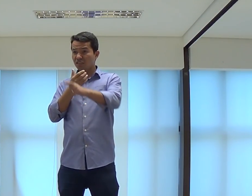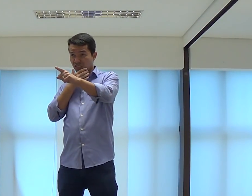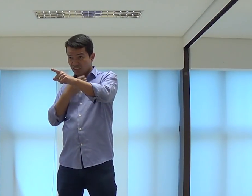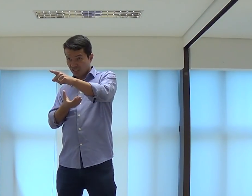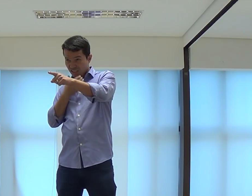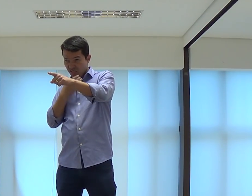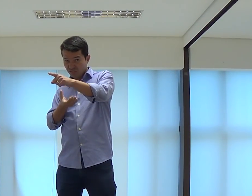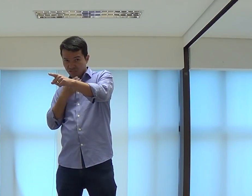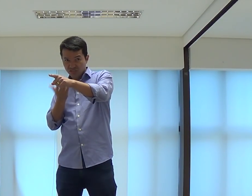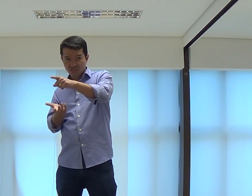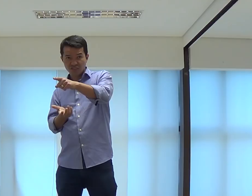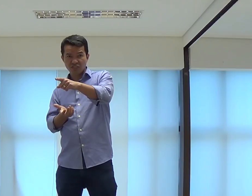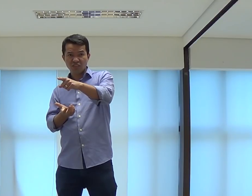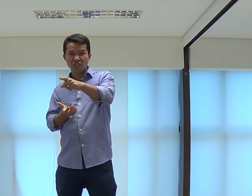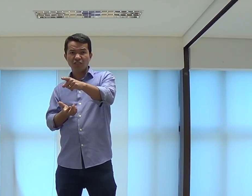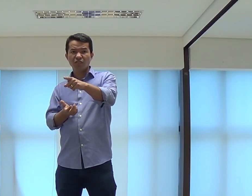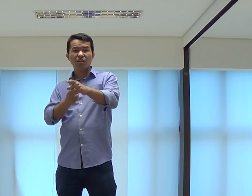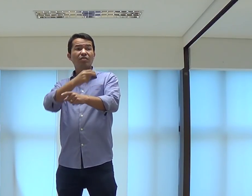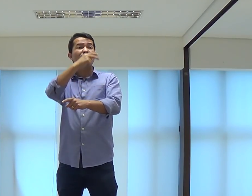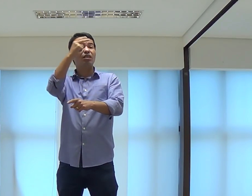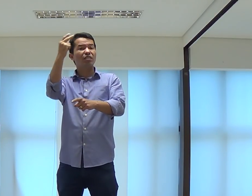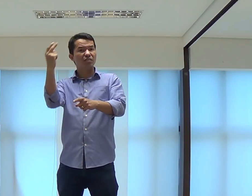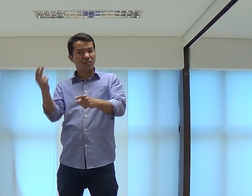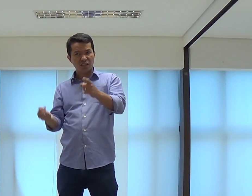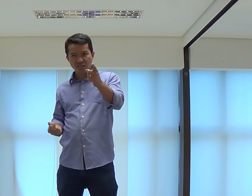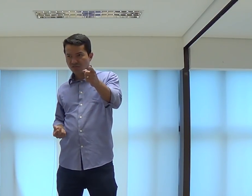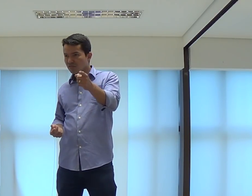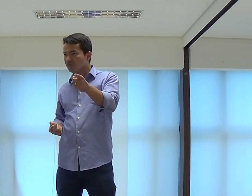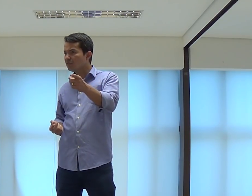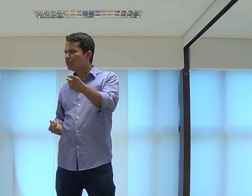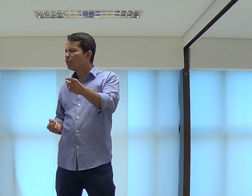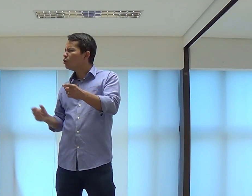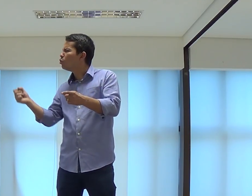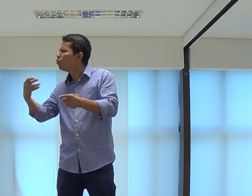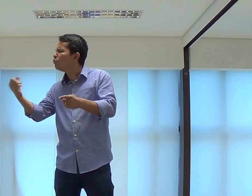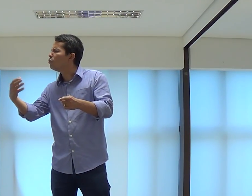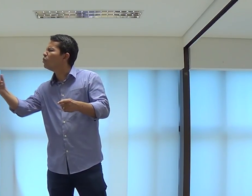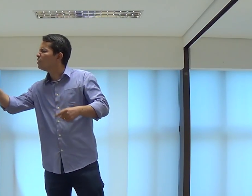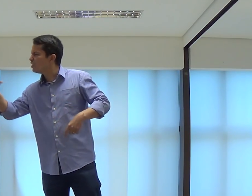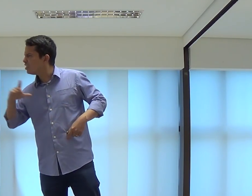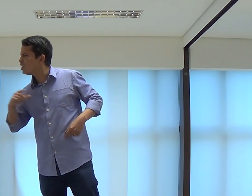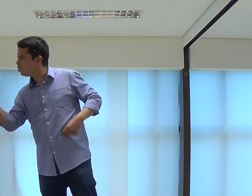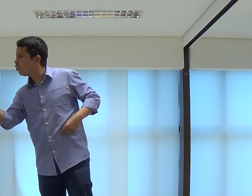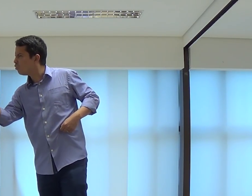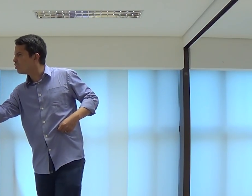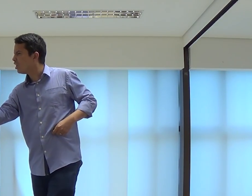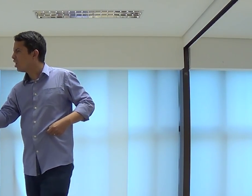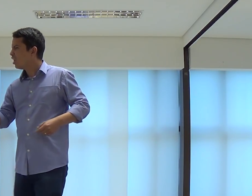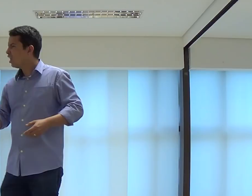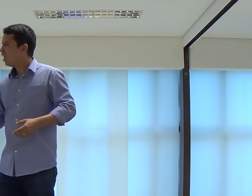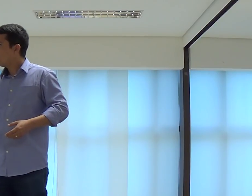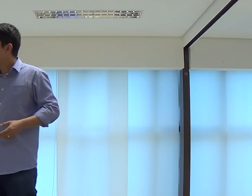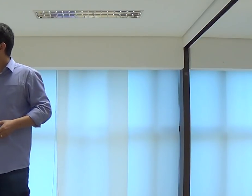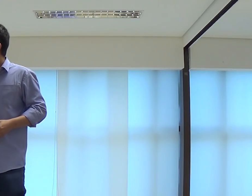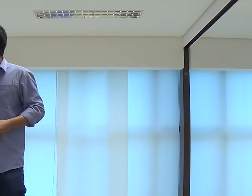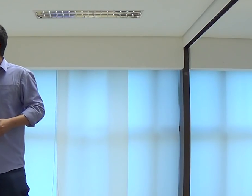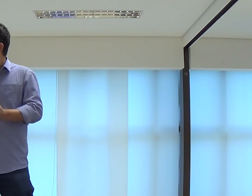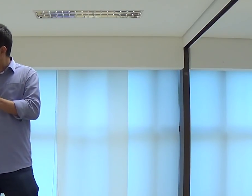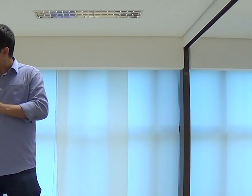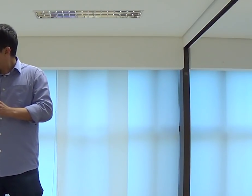é o sinal? Esse é o sinal? Esse é o sinal? Qual que é o novo sinal que você falou que tem de